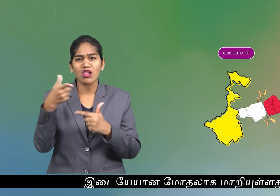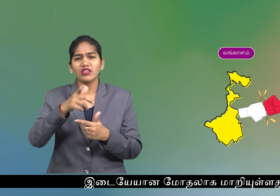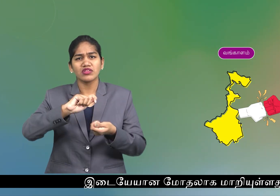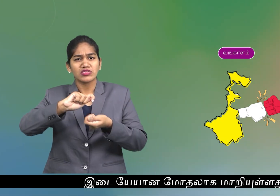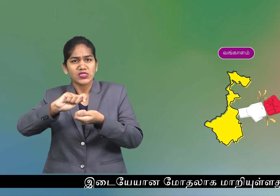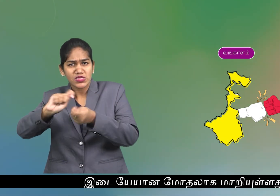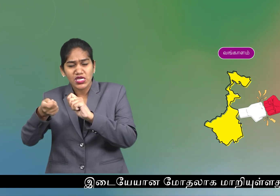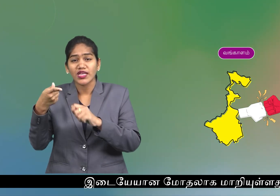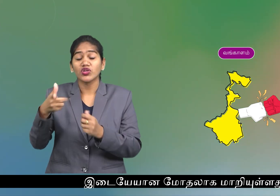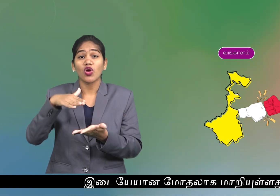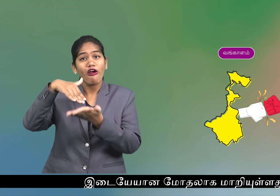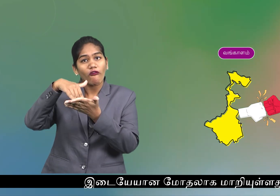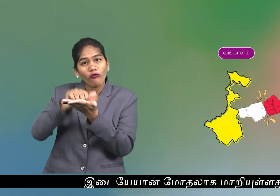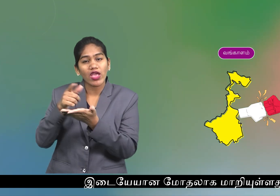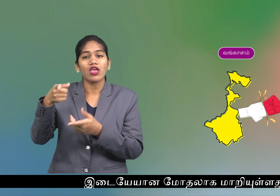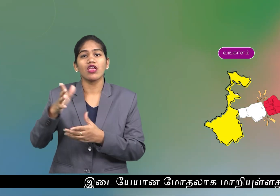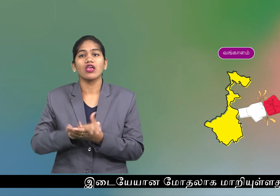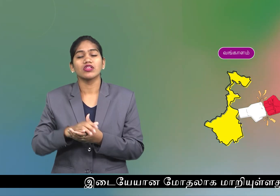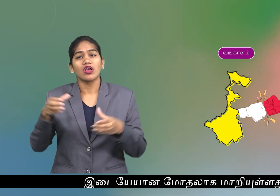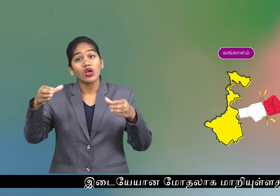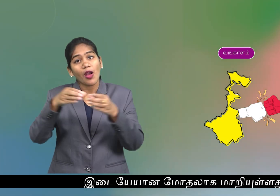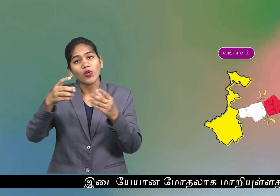இடையேயான மோதல்களாக மாறியுள்ளது.